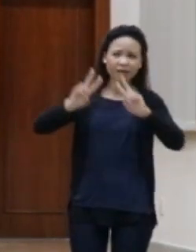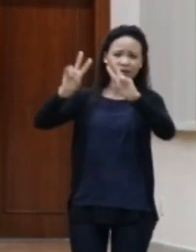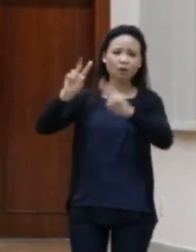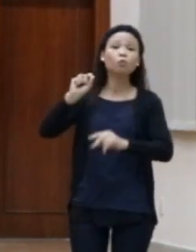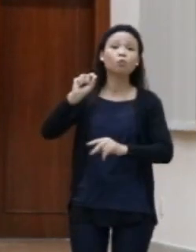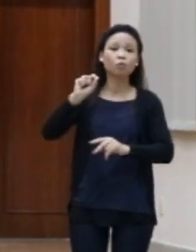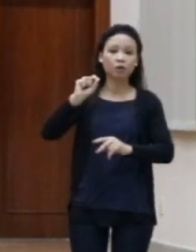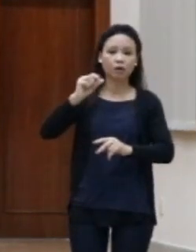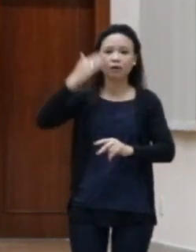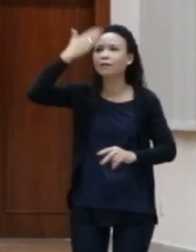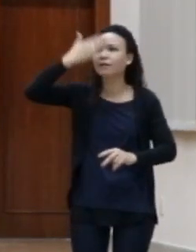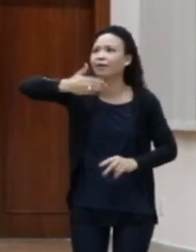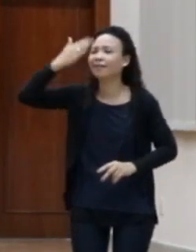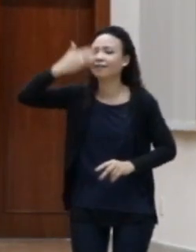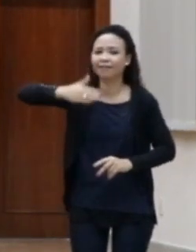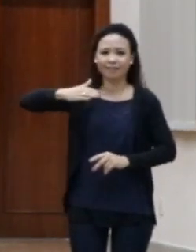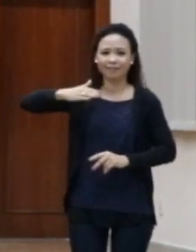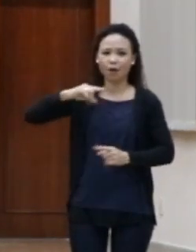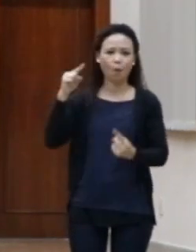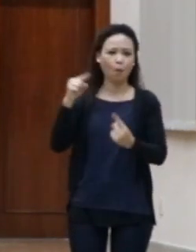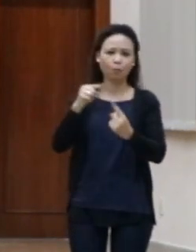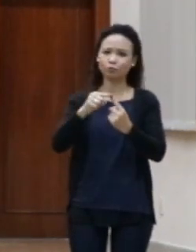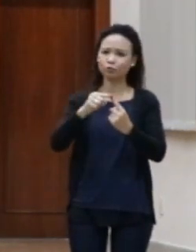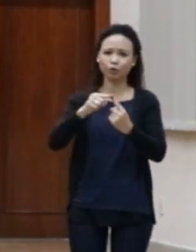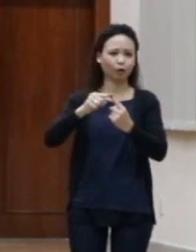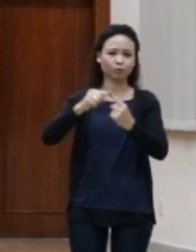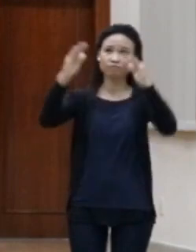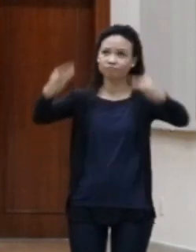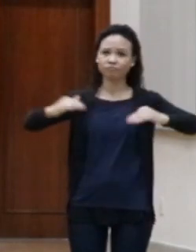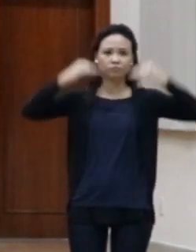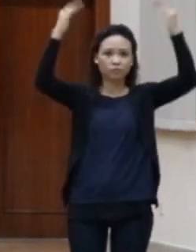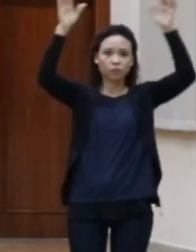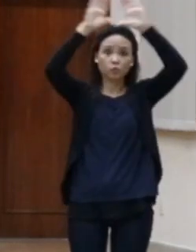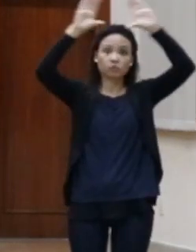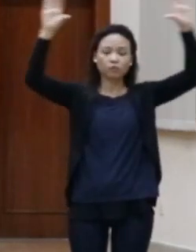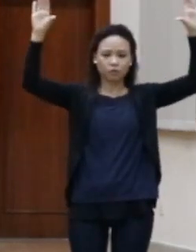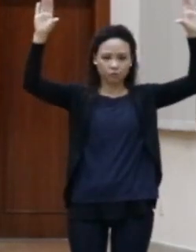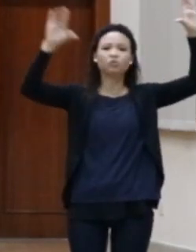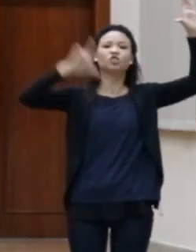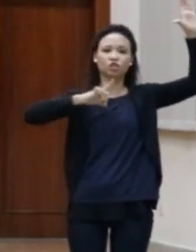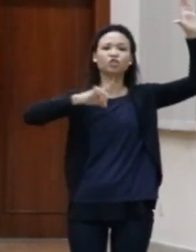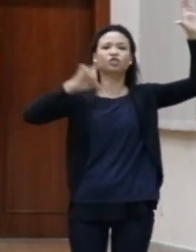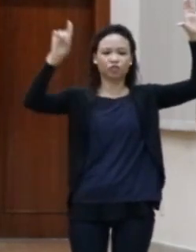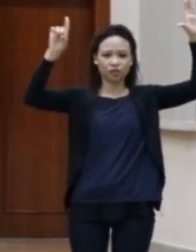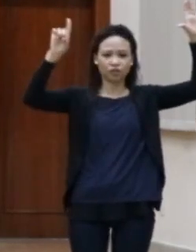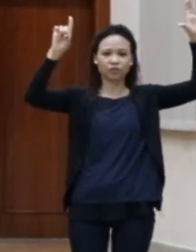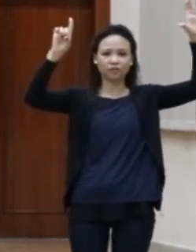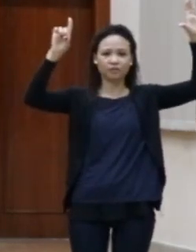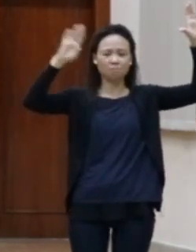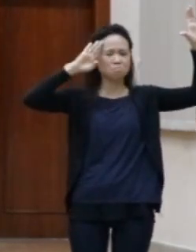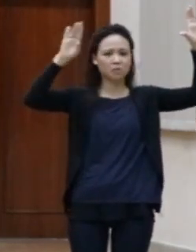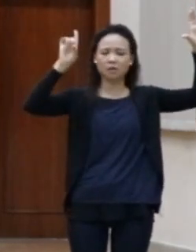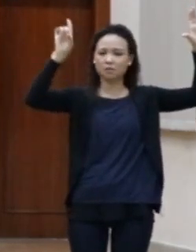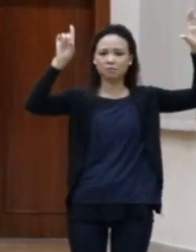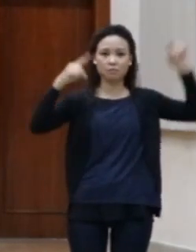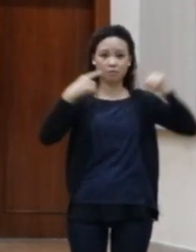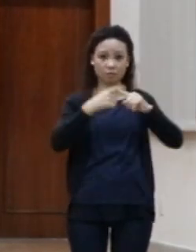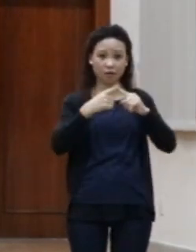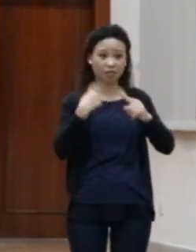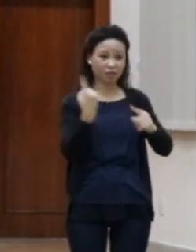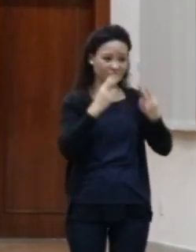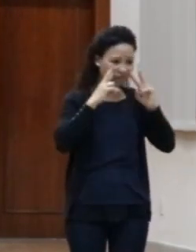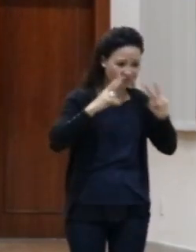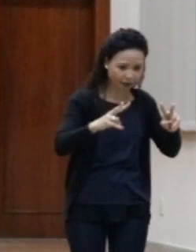o propósito eterno de Deus, pois o que se vê é transitório, mas o que não se vê